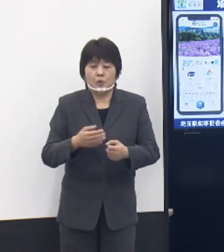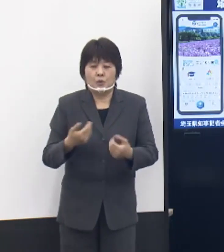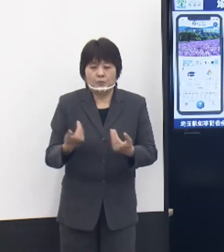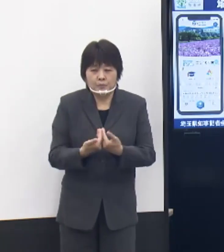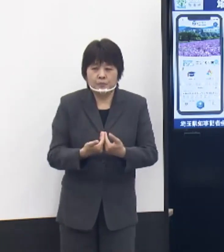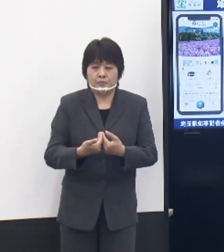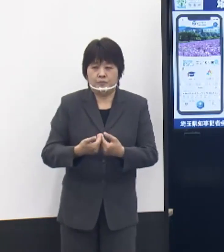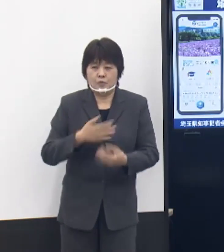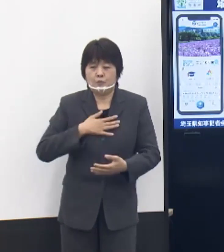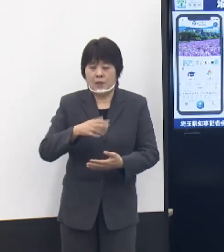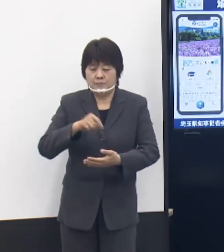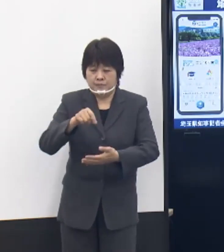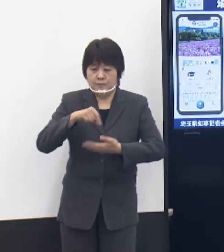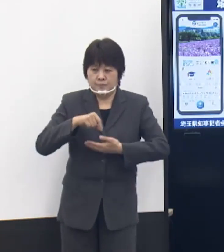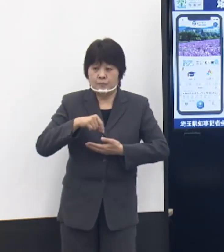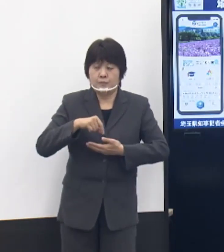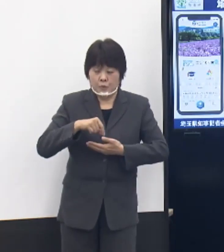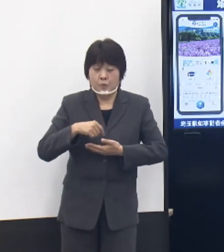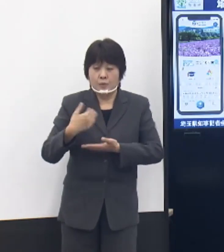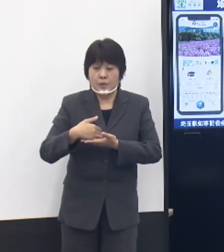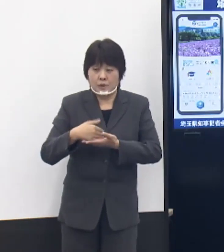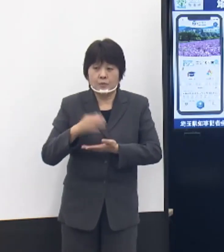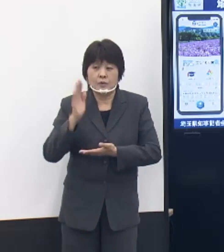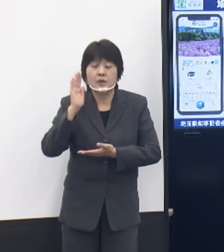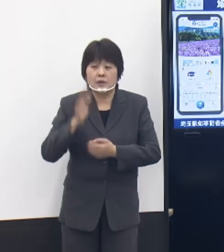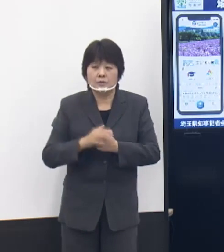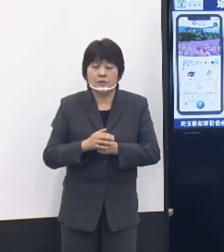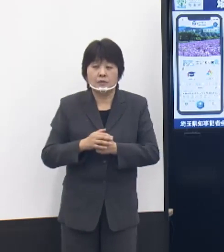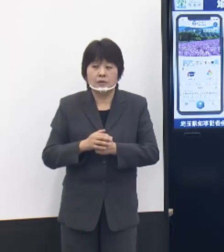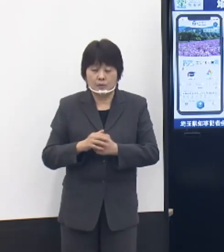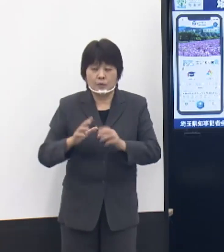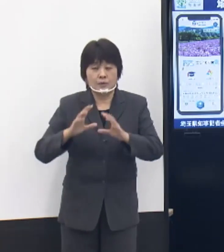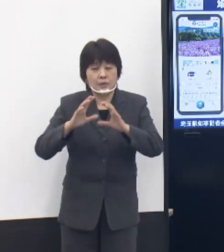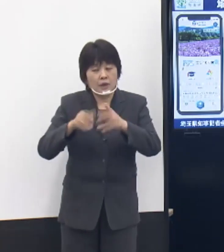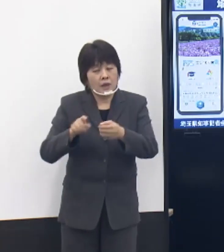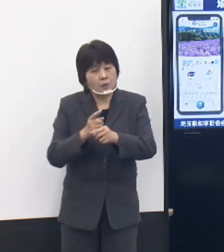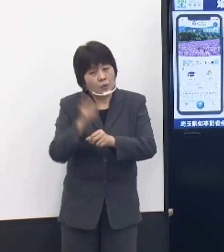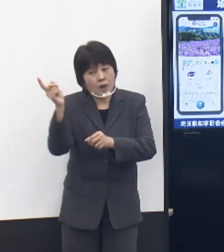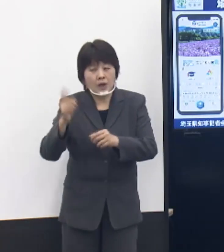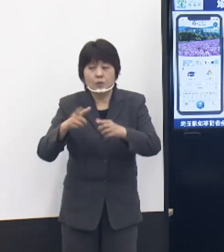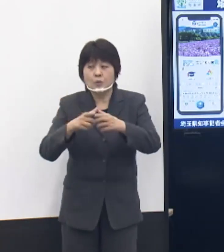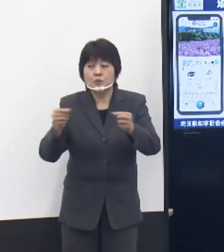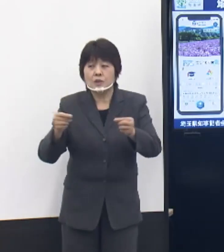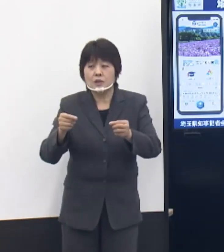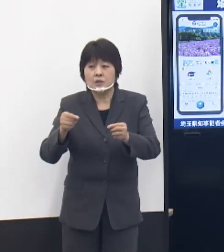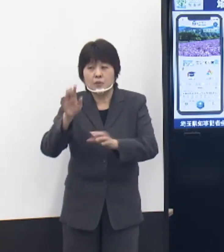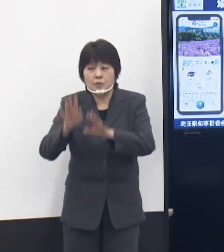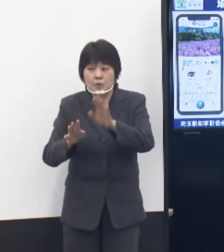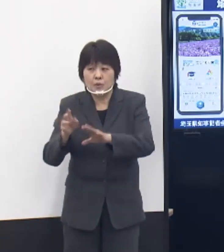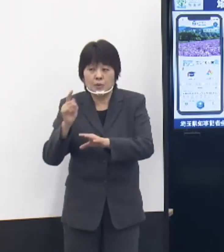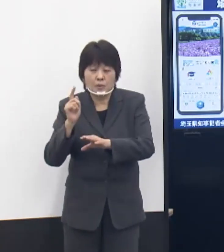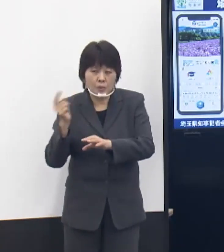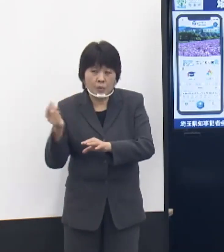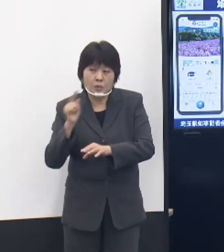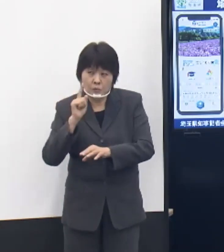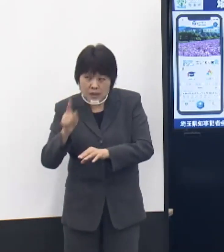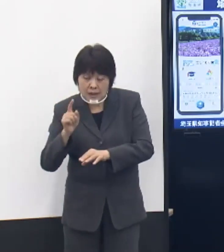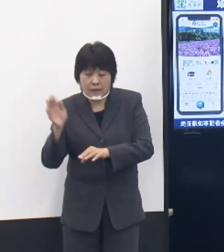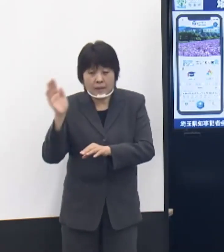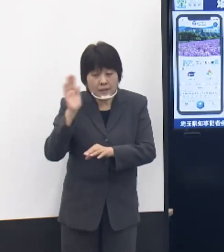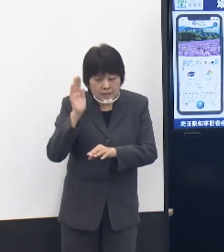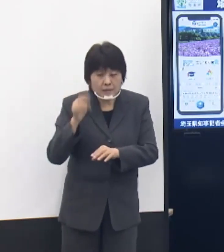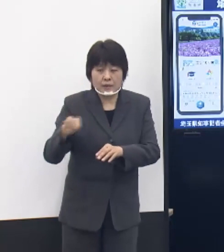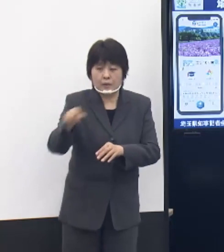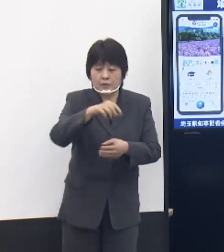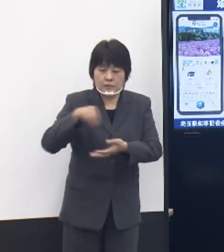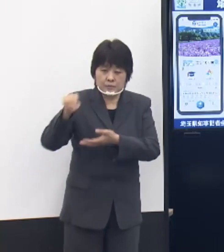も以前から聞いていましたので、ただこれ外国でやっている状況について知って日本で議論があった議論なので、やはりそういったこと